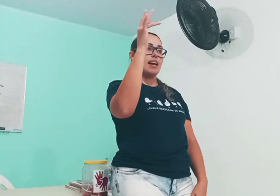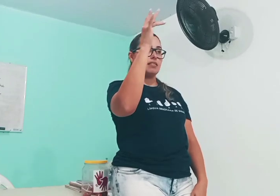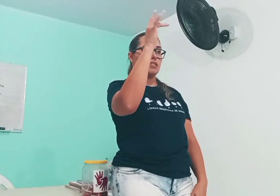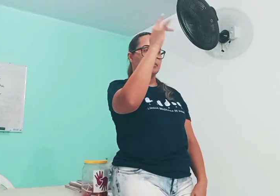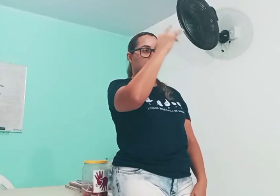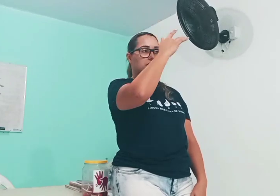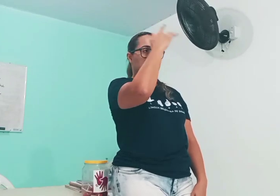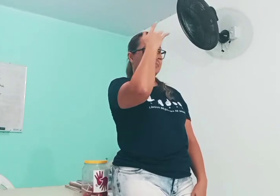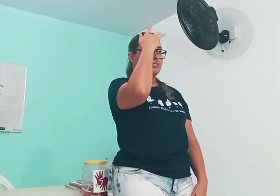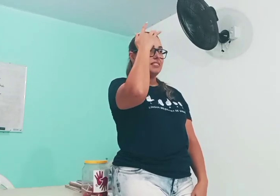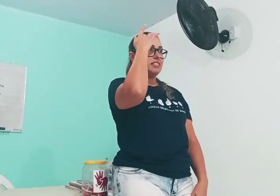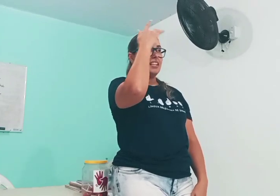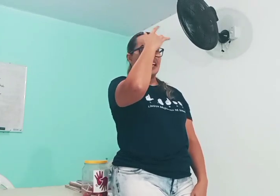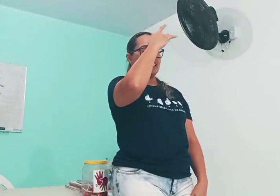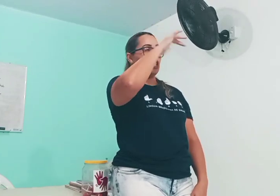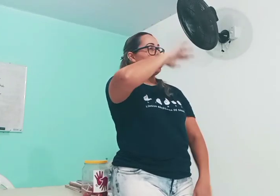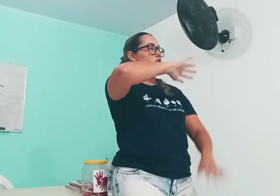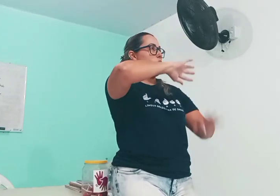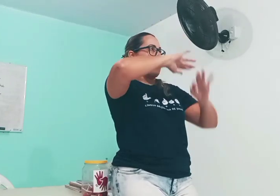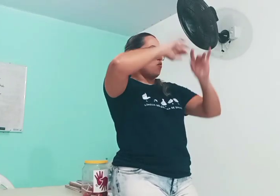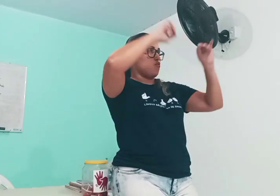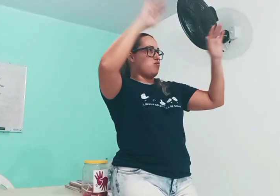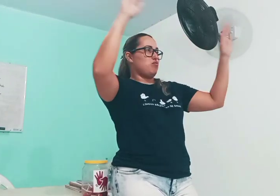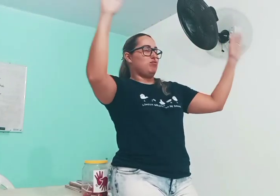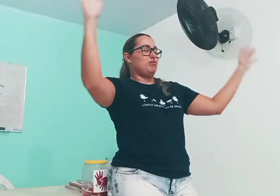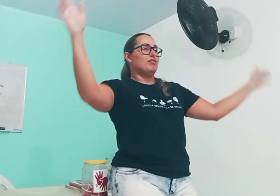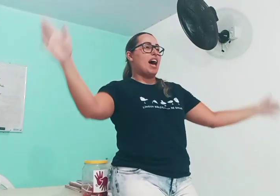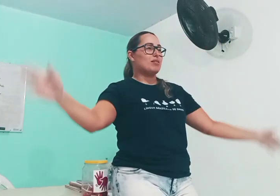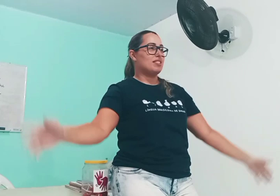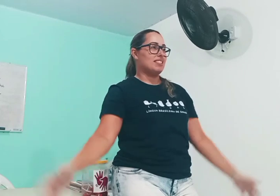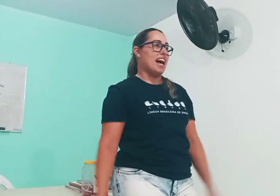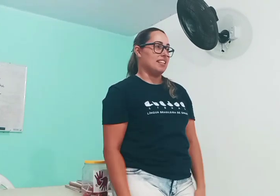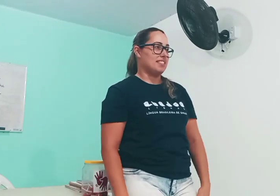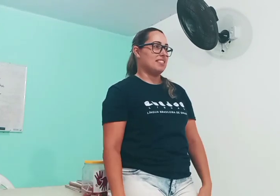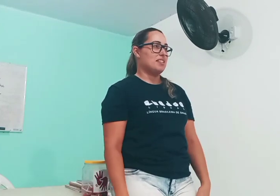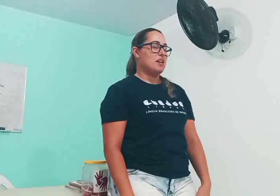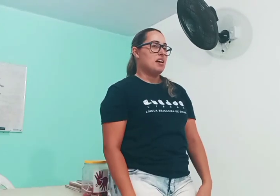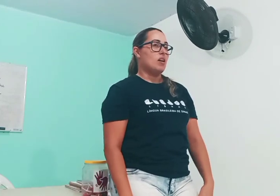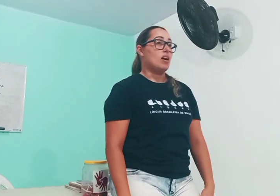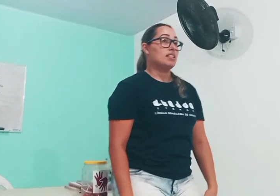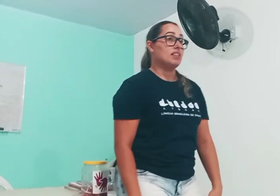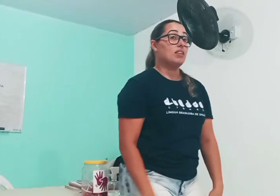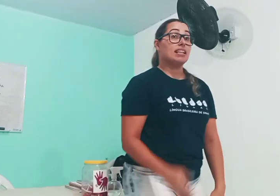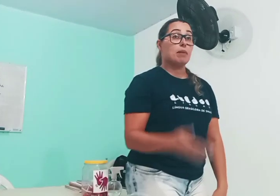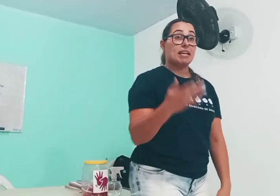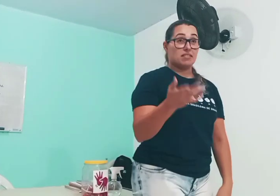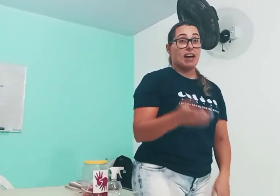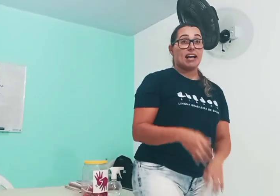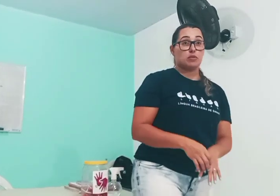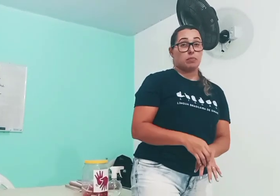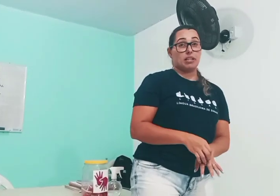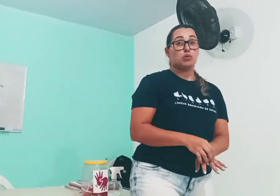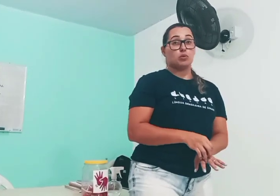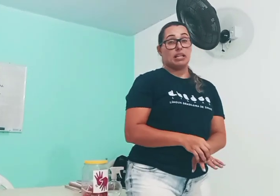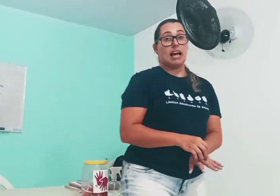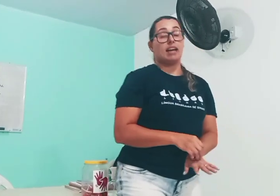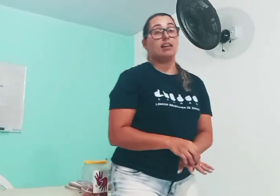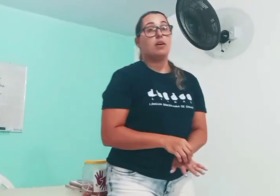testa. Existem vários sinais. Eu acho que sim, fica até mais fácil para estudar